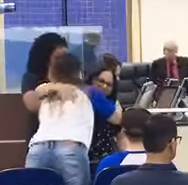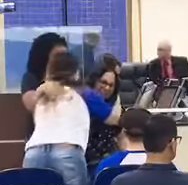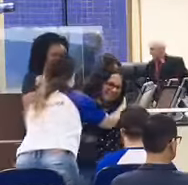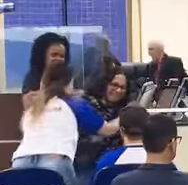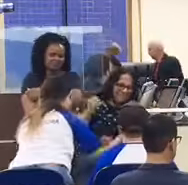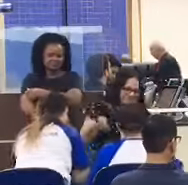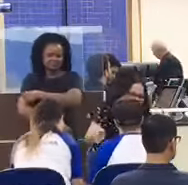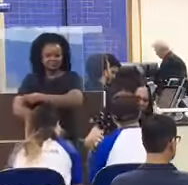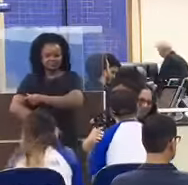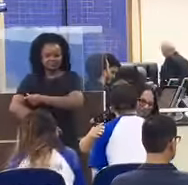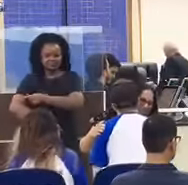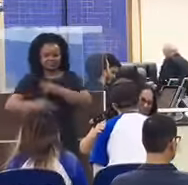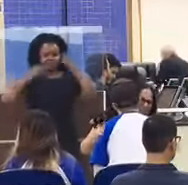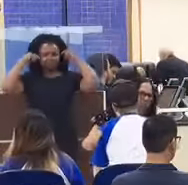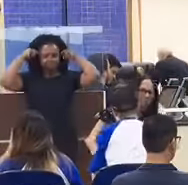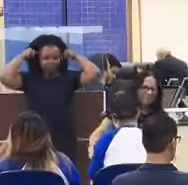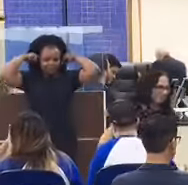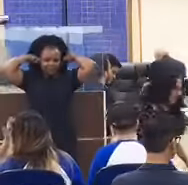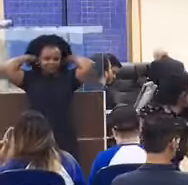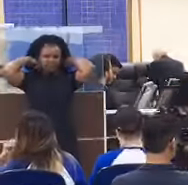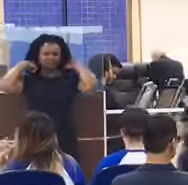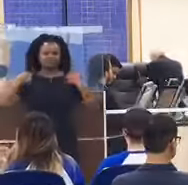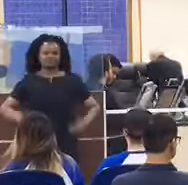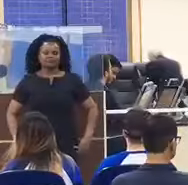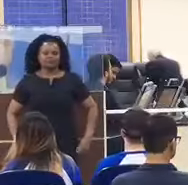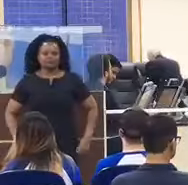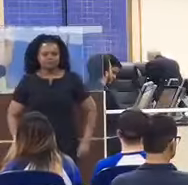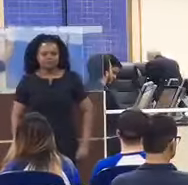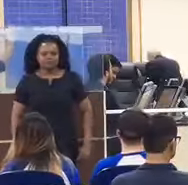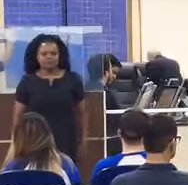O prefeito Marcelo Roque já está no plenário